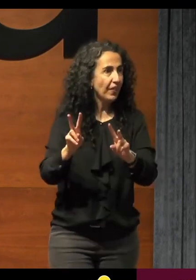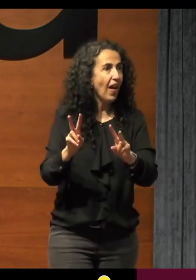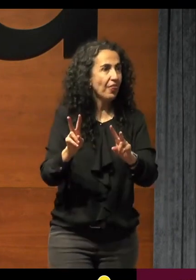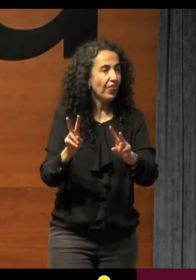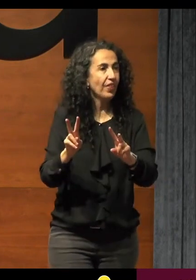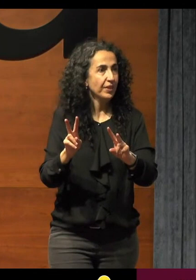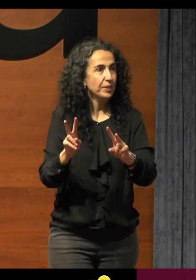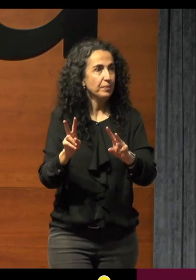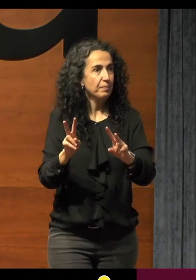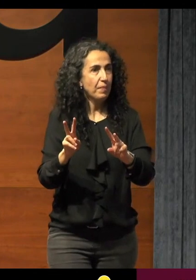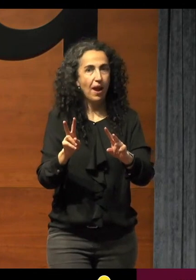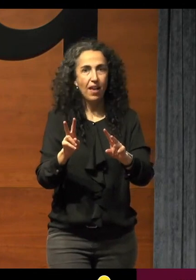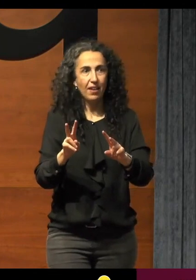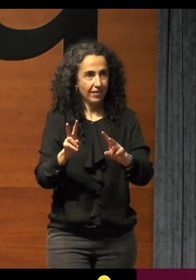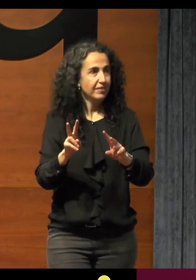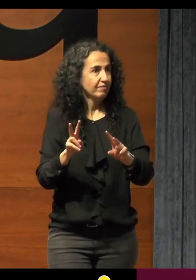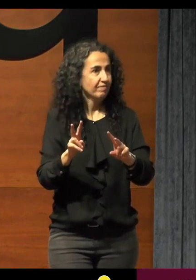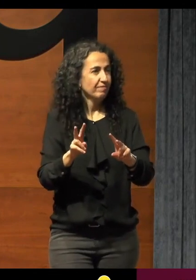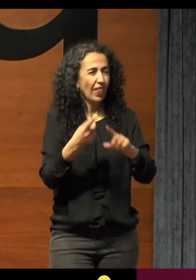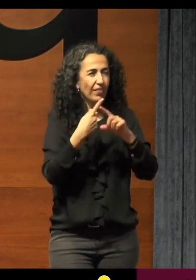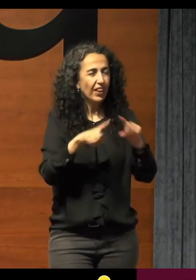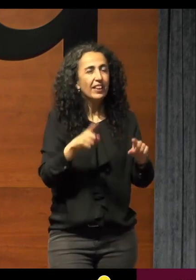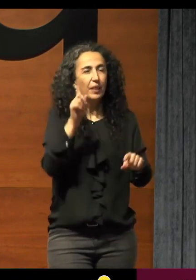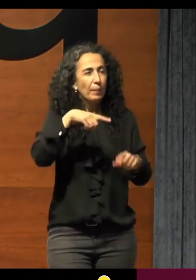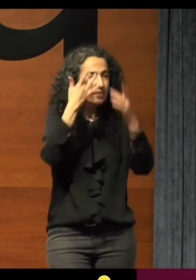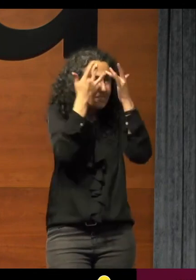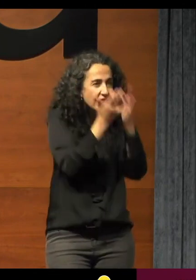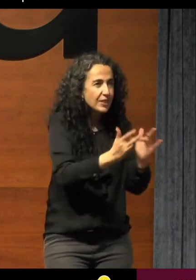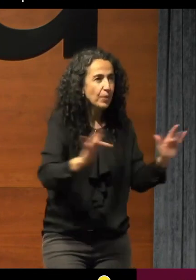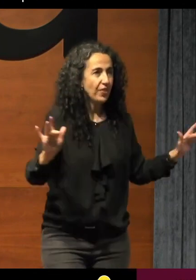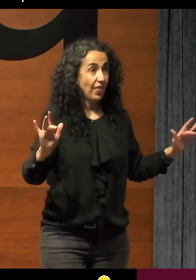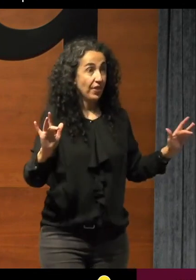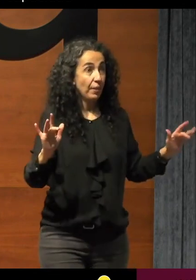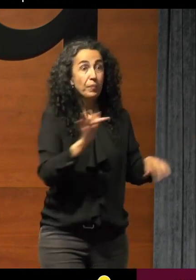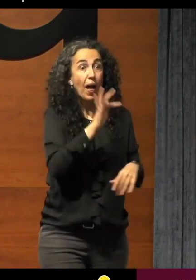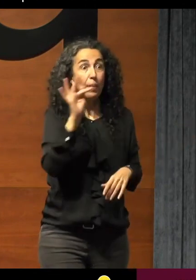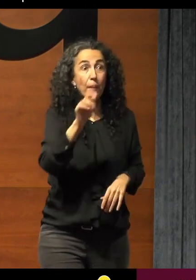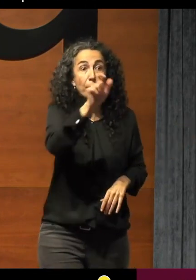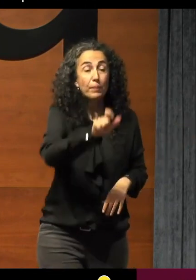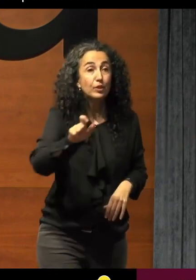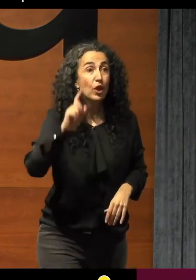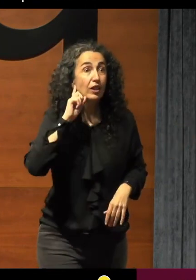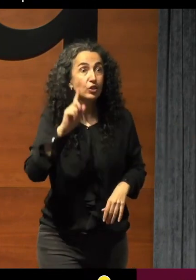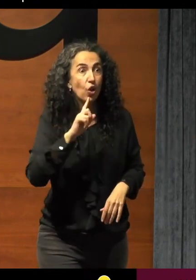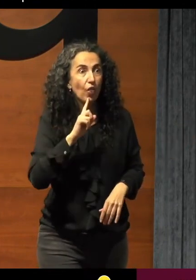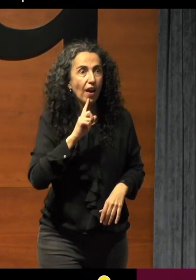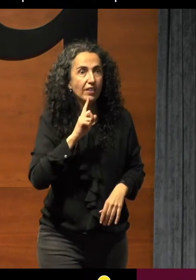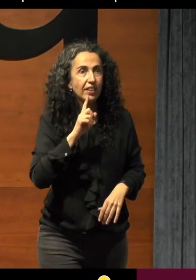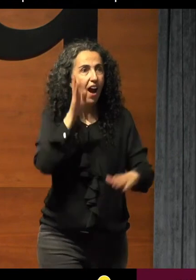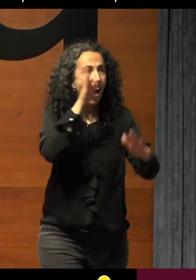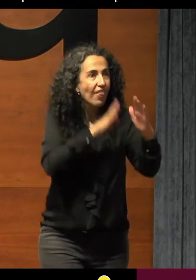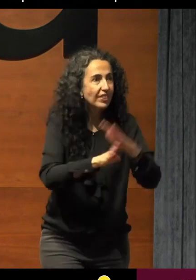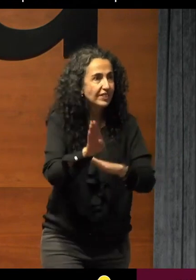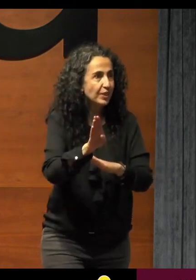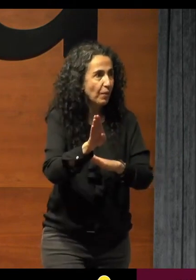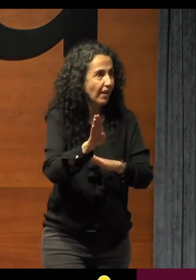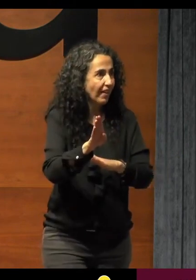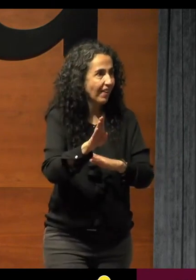demostrar la capacidad de poder expresar canciones en lengua de signos y hacer un trabajo de sensibilización, de